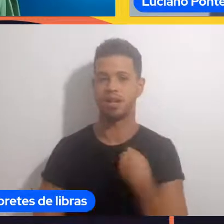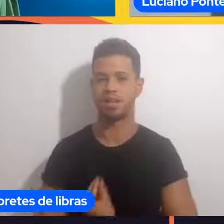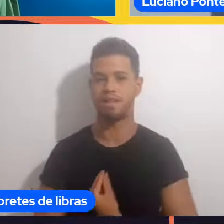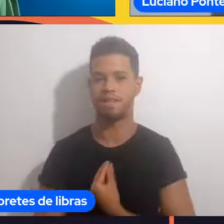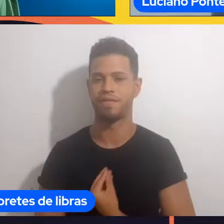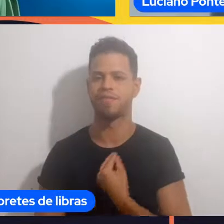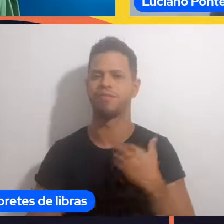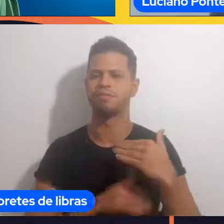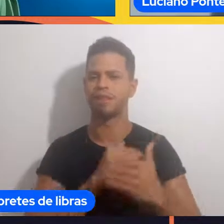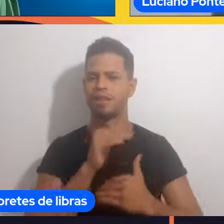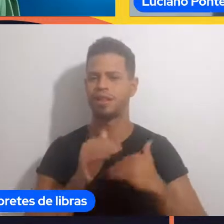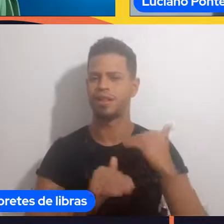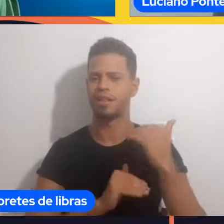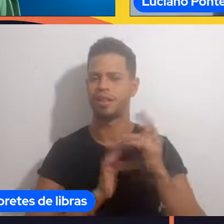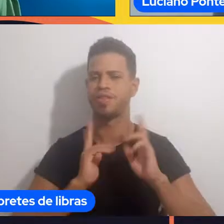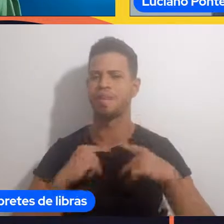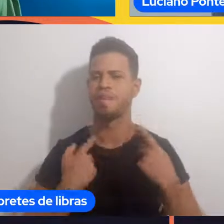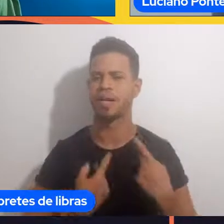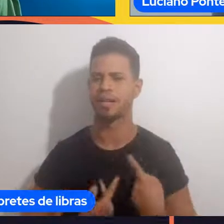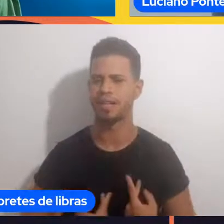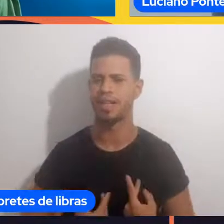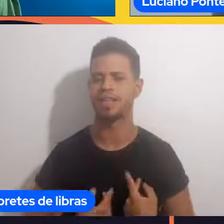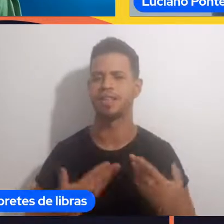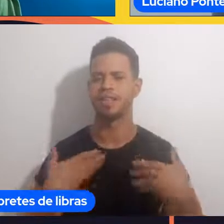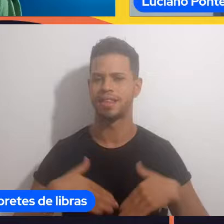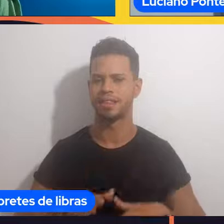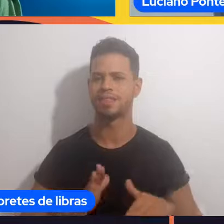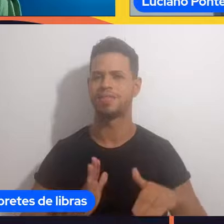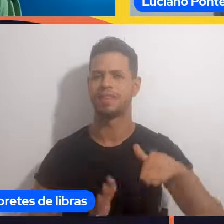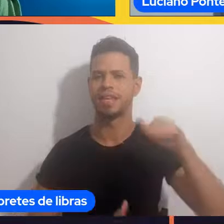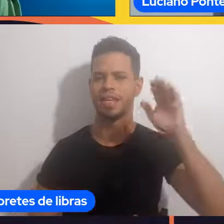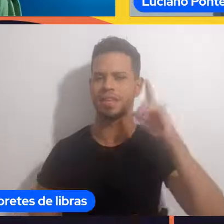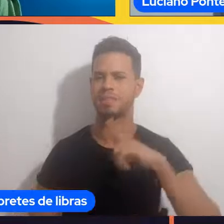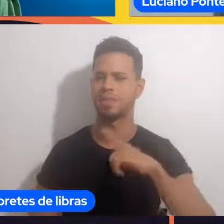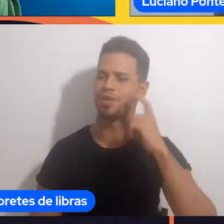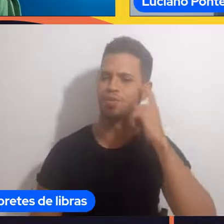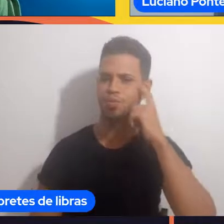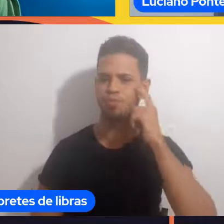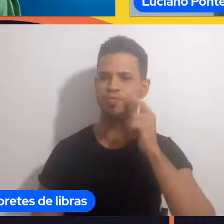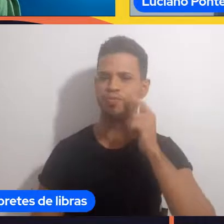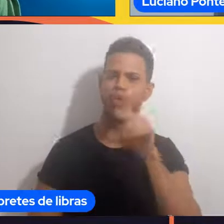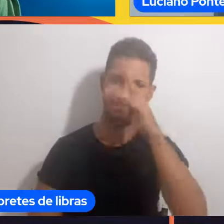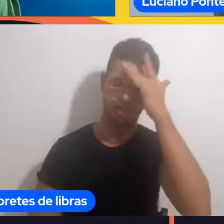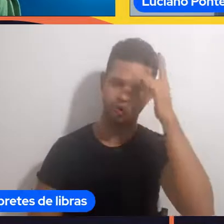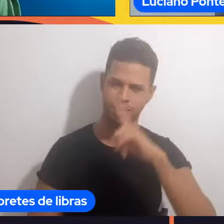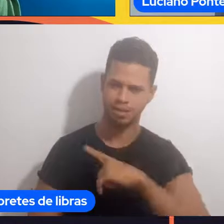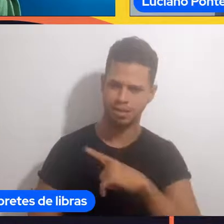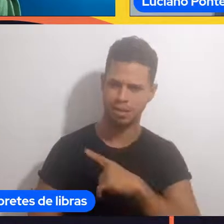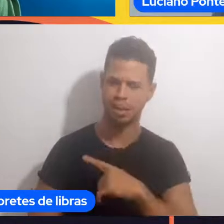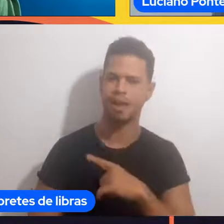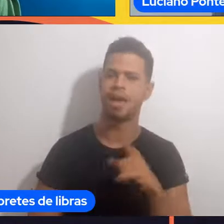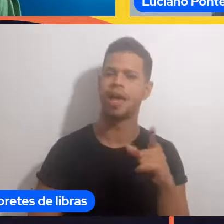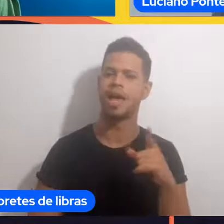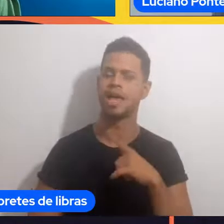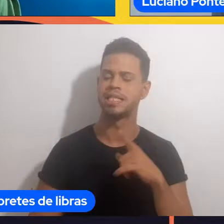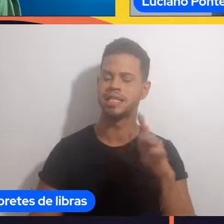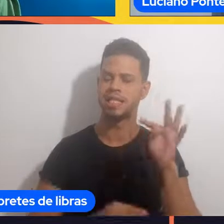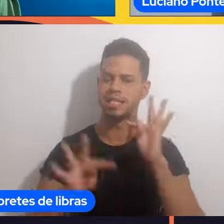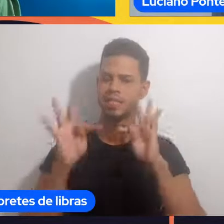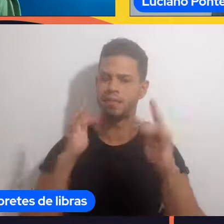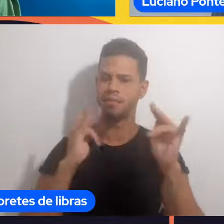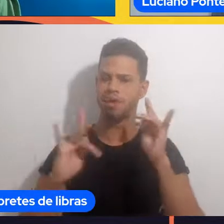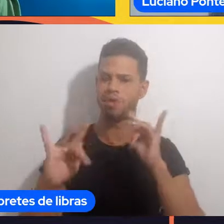de humanidade. Mas eu tenho uma dúvida, Camila, e é uma dúvida minha que talvez muitas pessoas também tenham. Essa terminologia, né, brincar